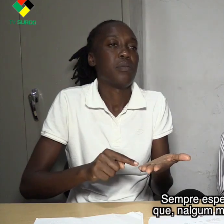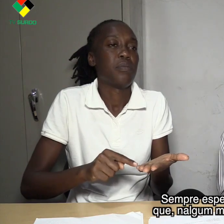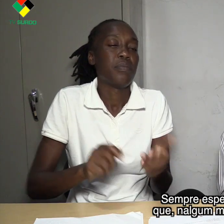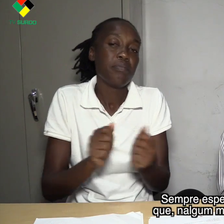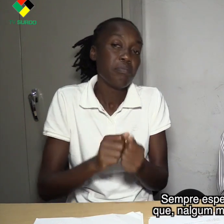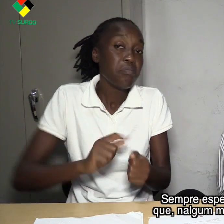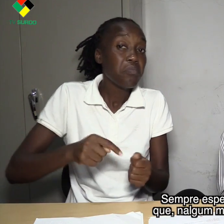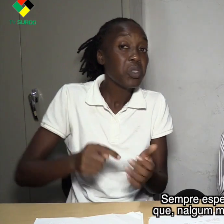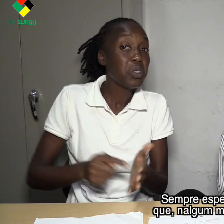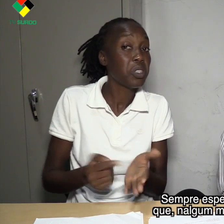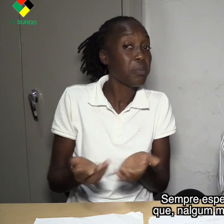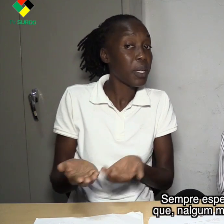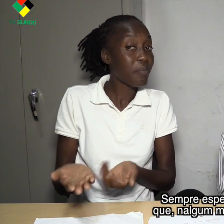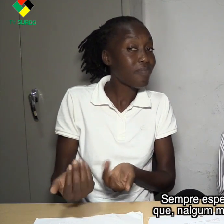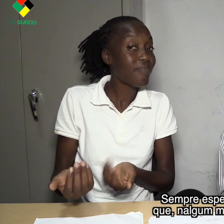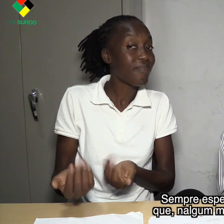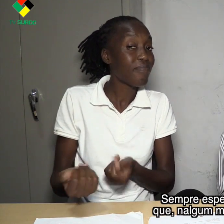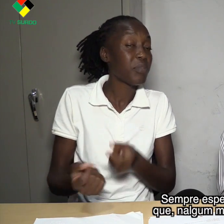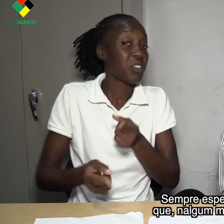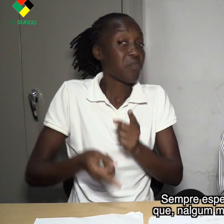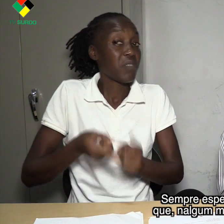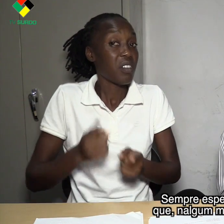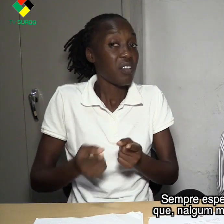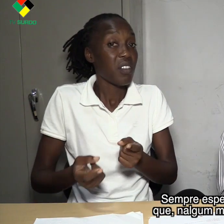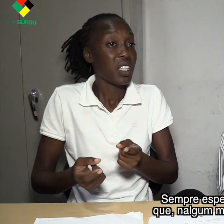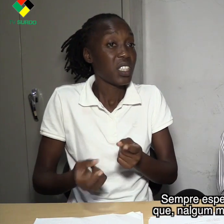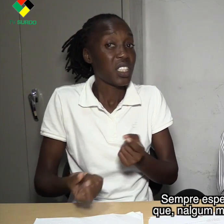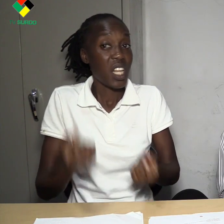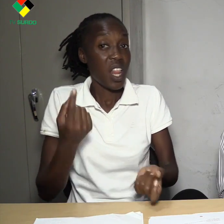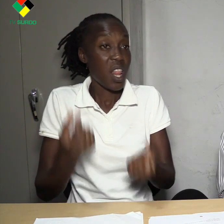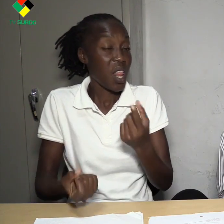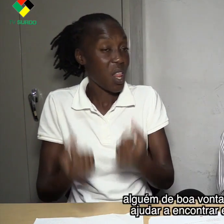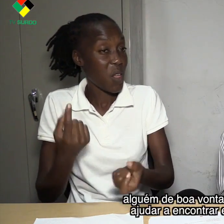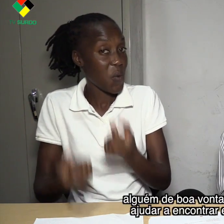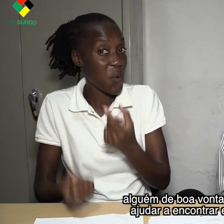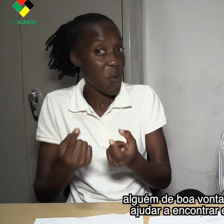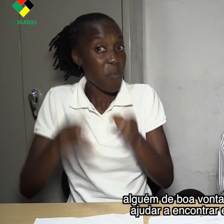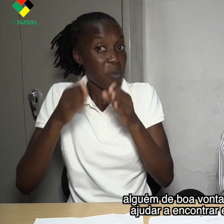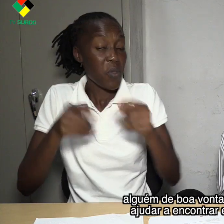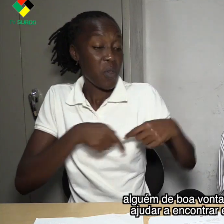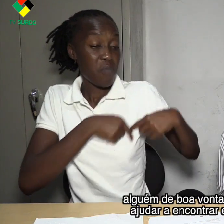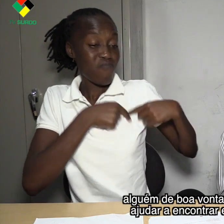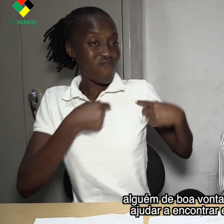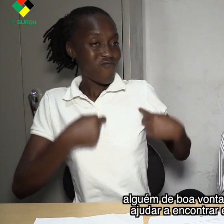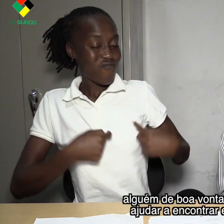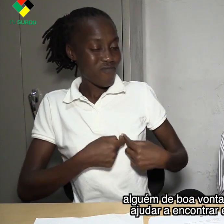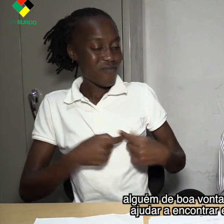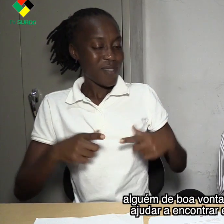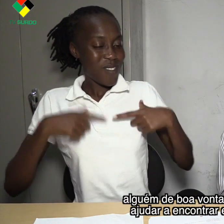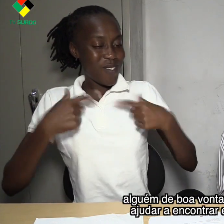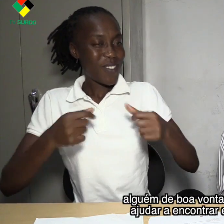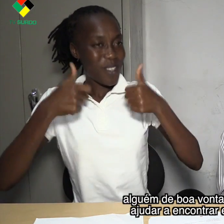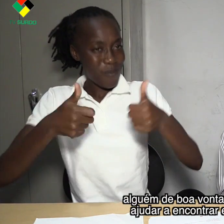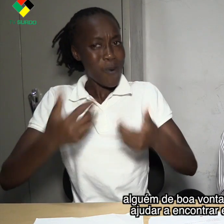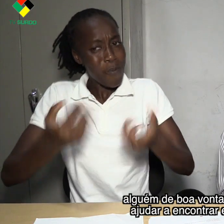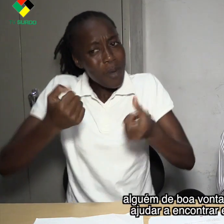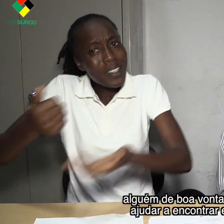esperamos que em algum momento alguém de boa vontade poderá nos ajudar